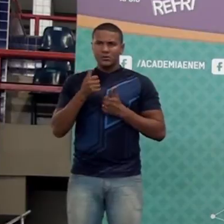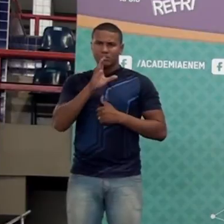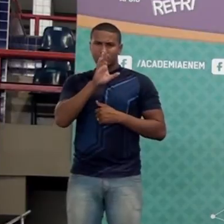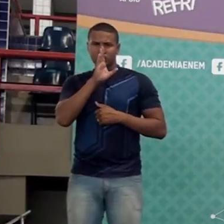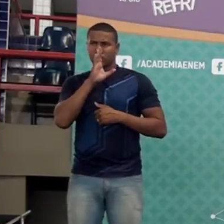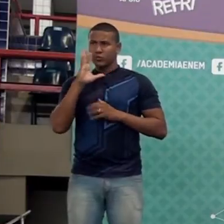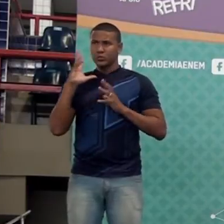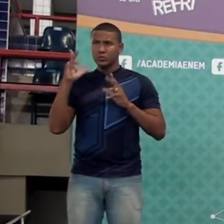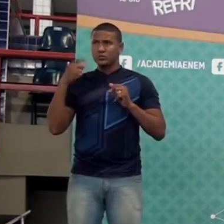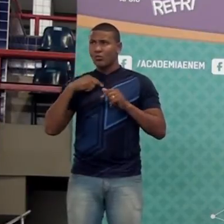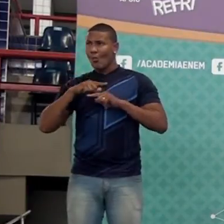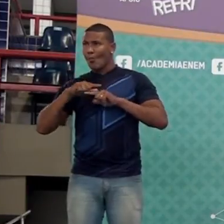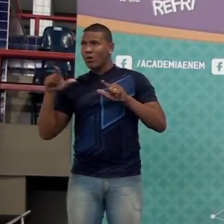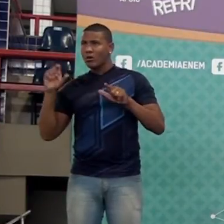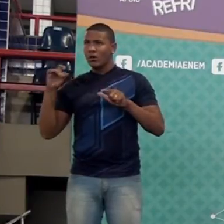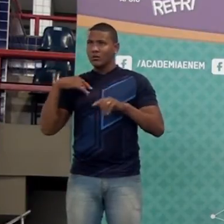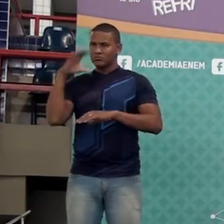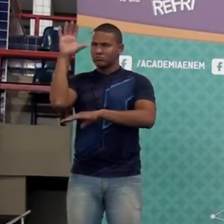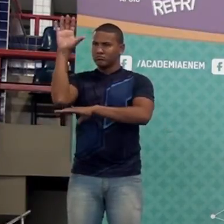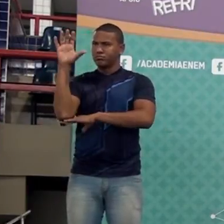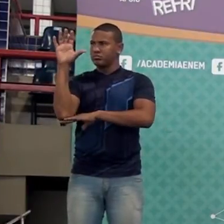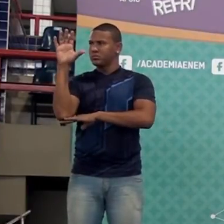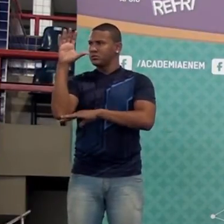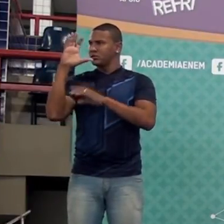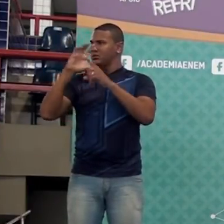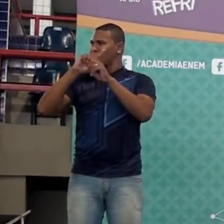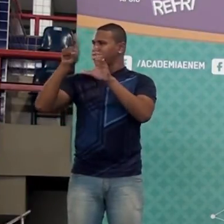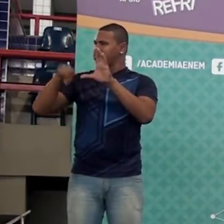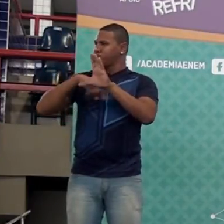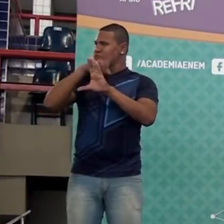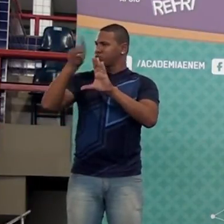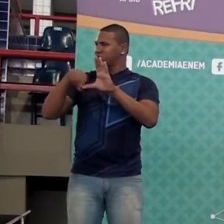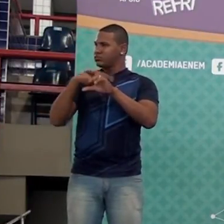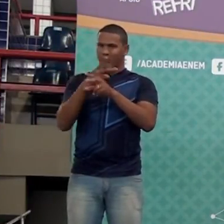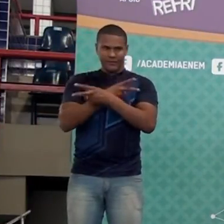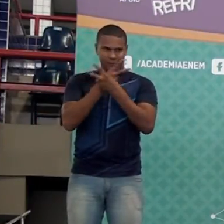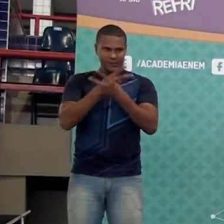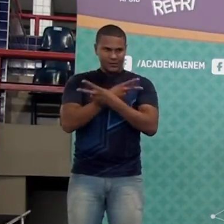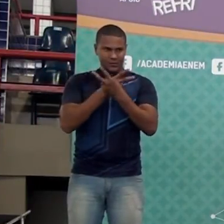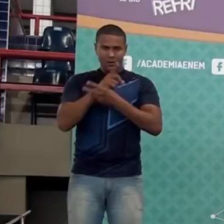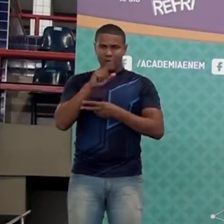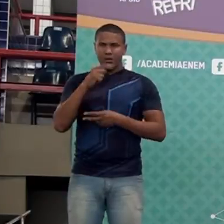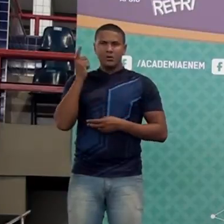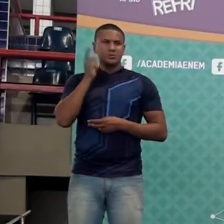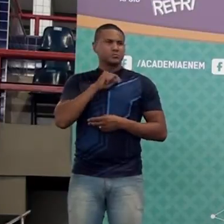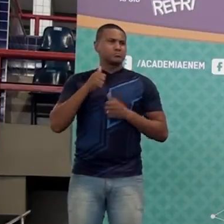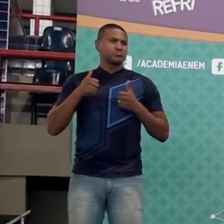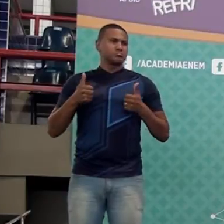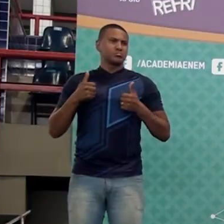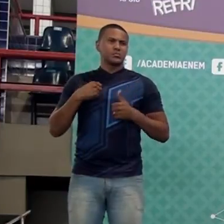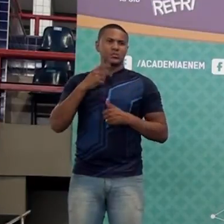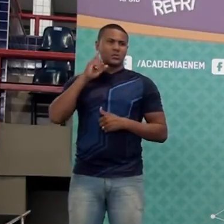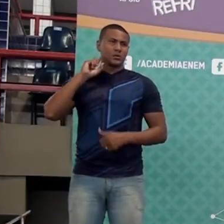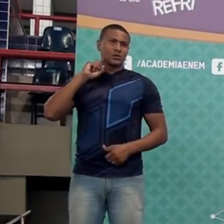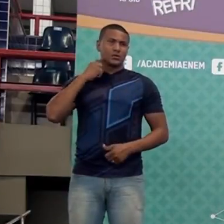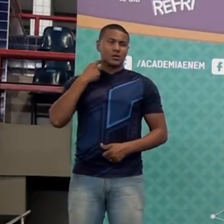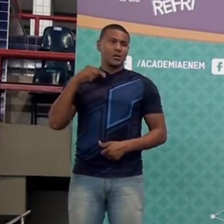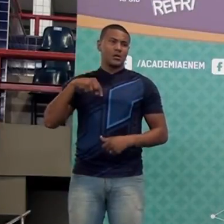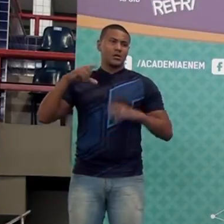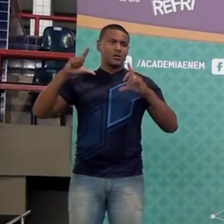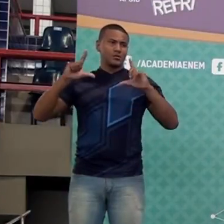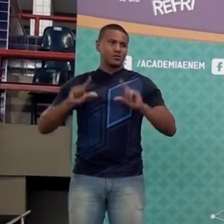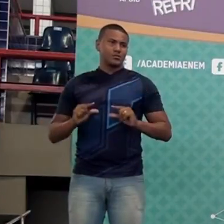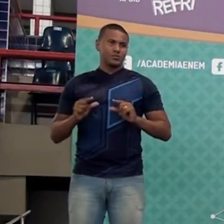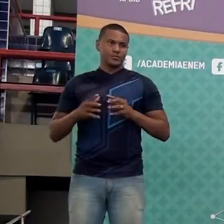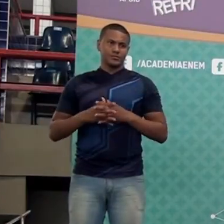outros tipos de energia. Os índices de poluição aqui são baixíssimos comparado com outros tipos de energia,